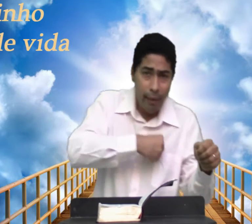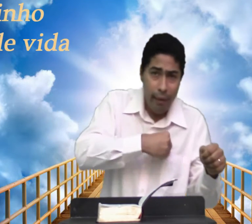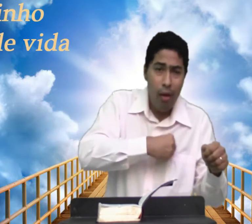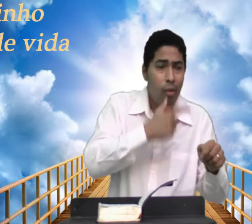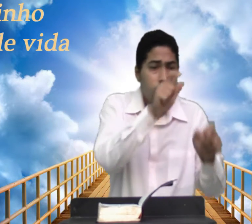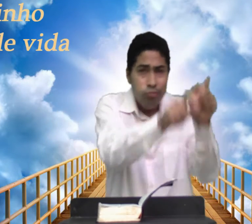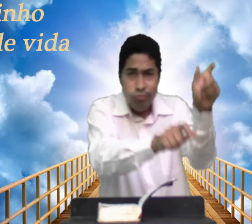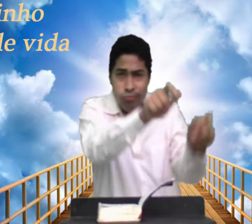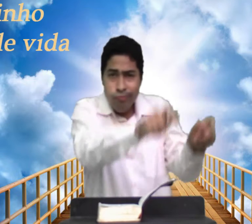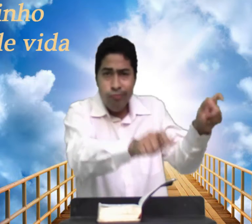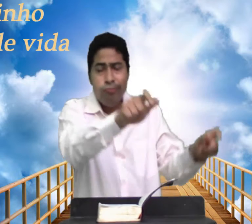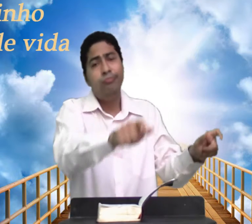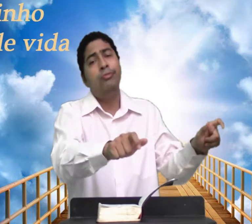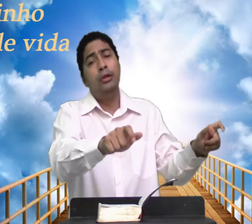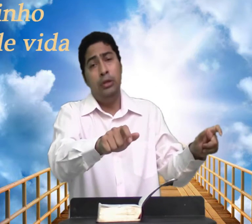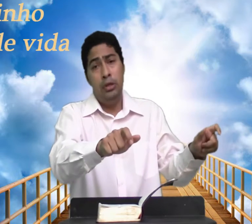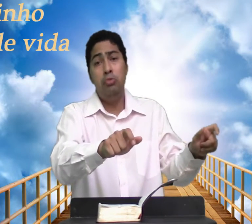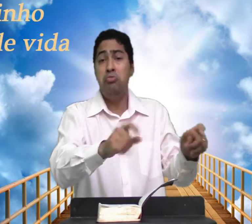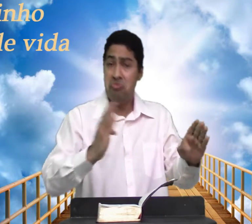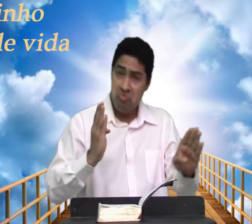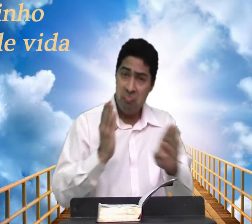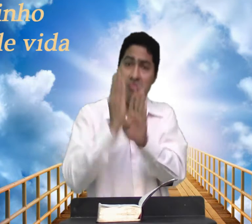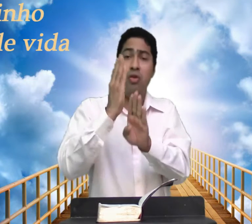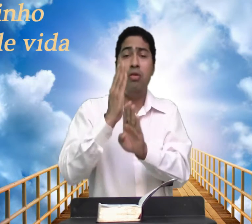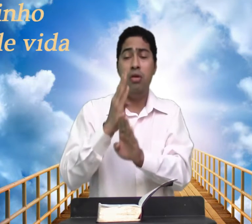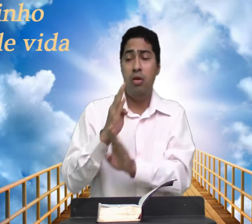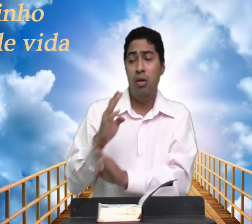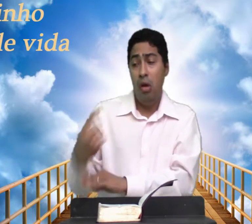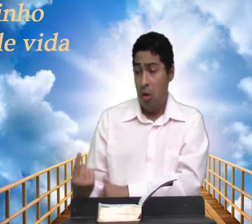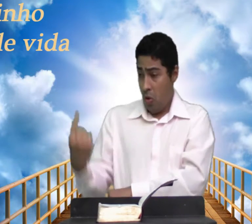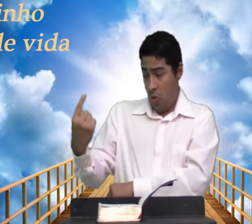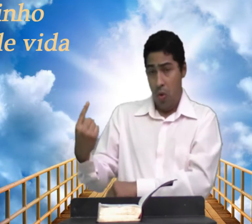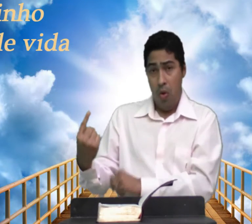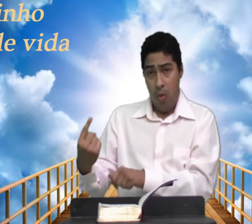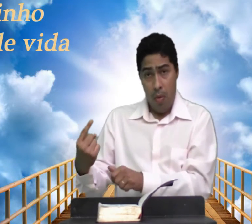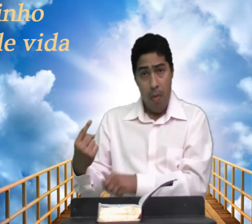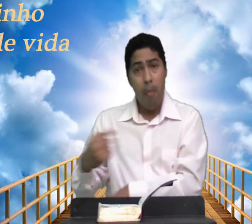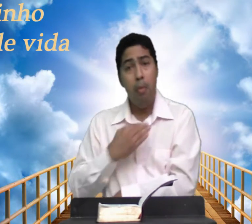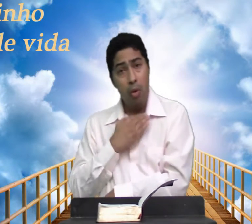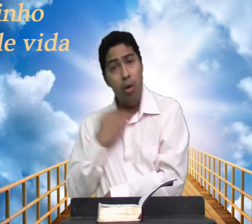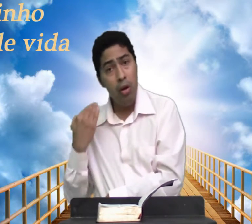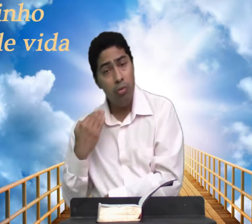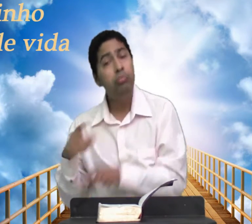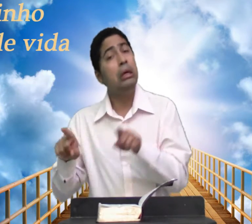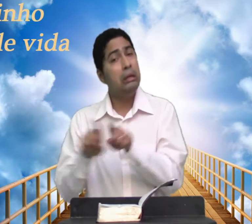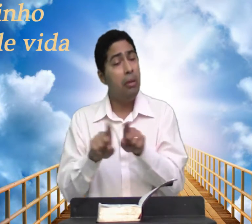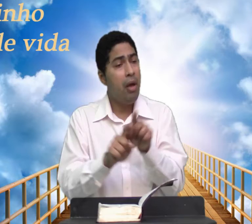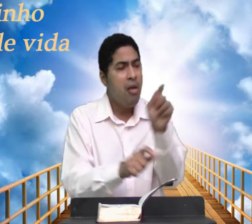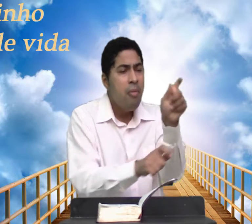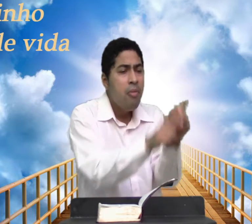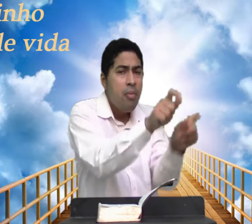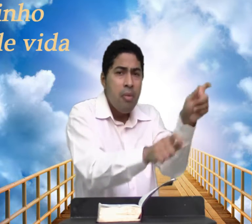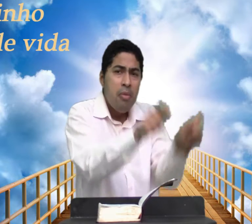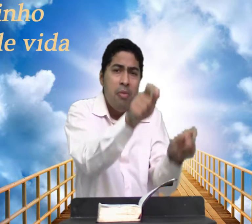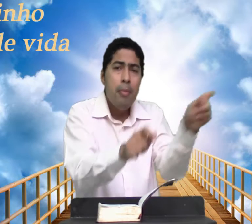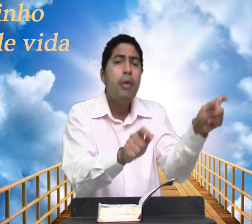se tornaram pecadoras e como consequência, tanto aquele homem como todas as outras pessoas também irão